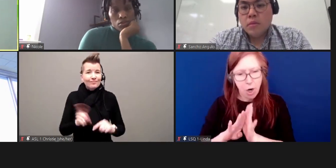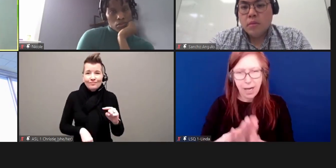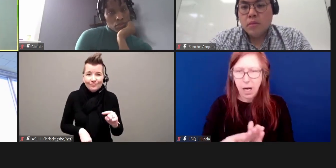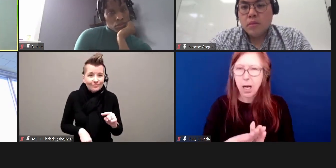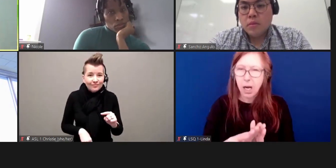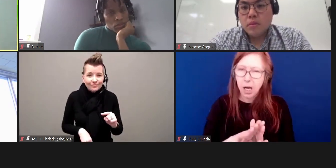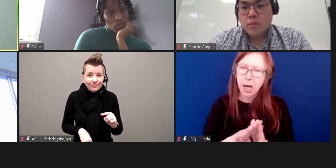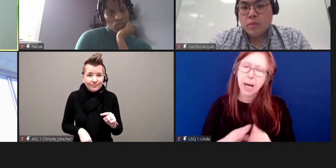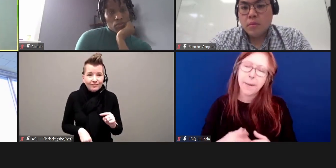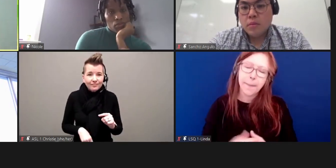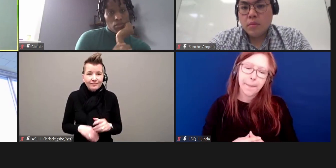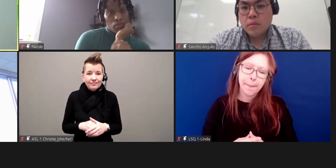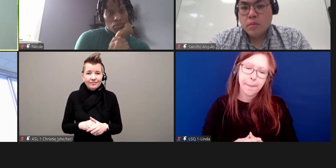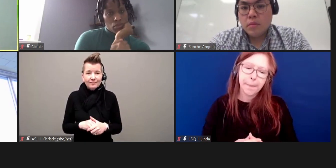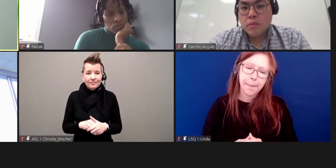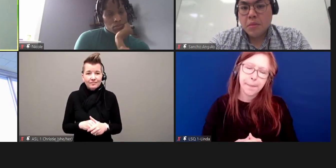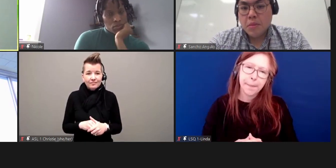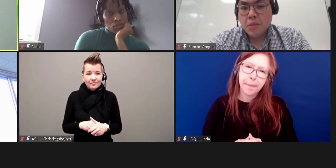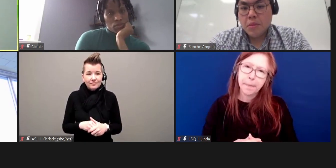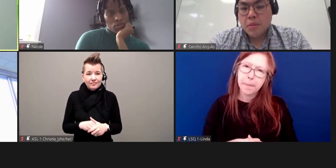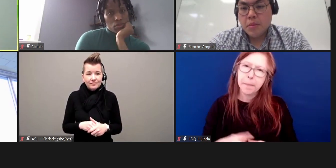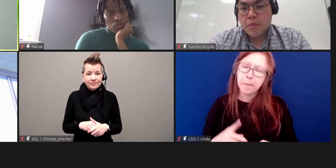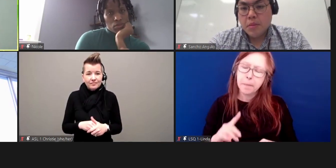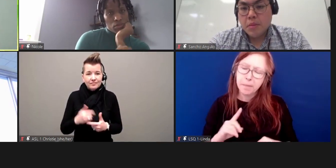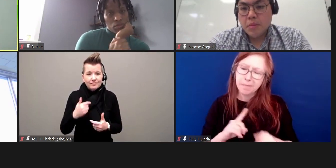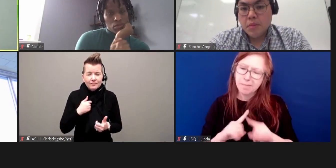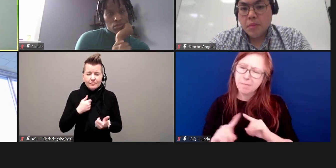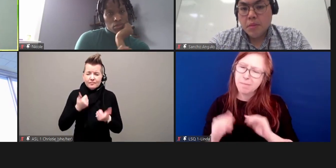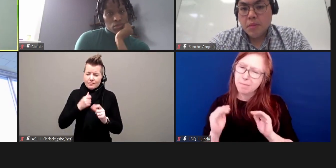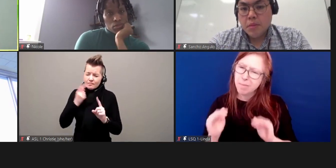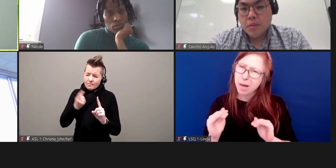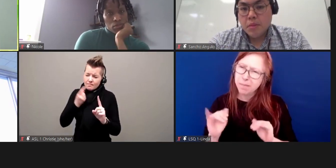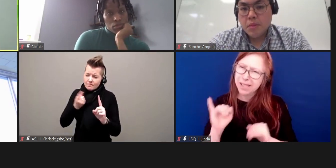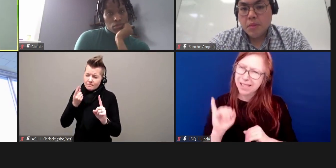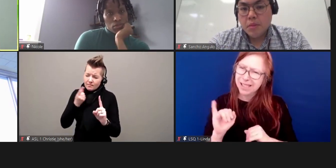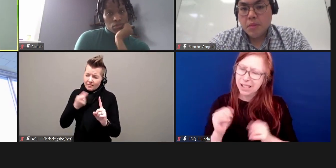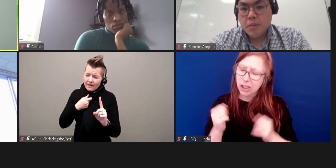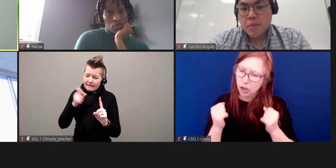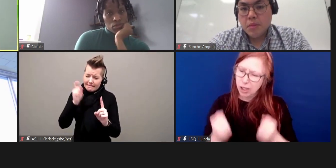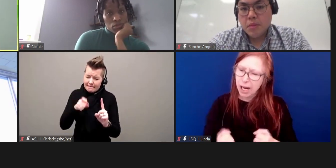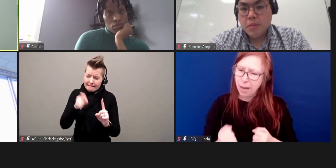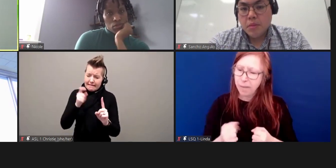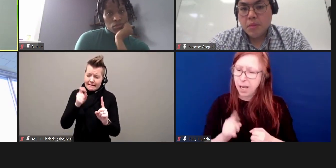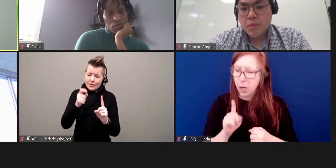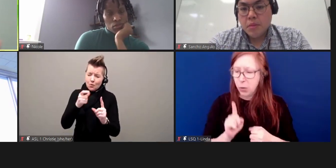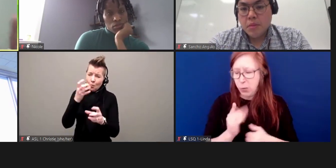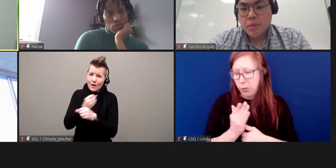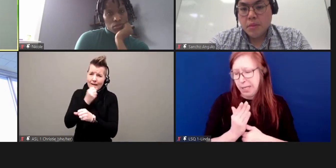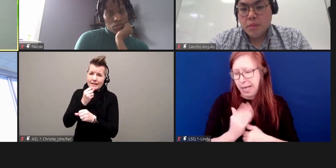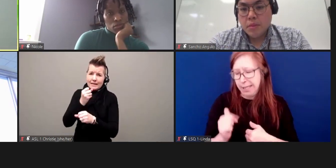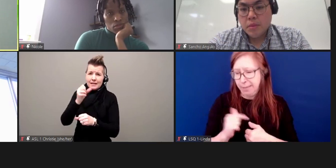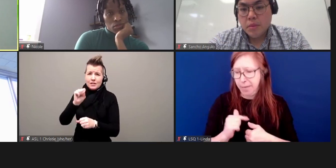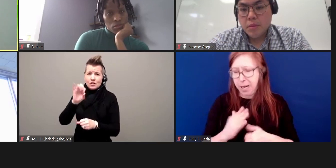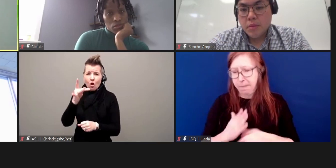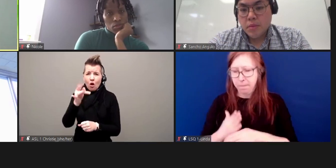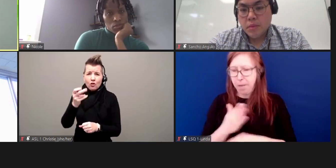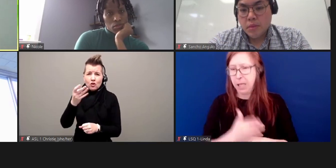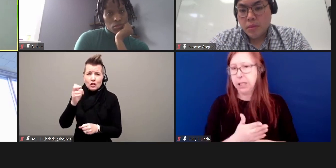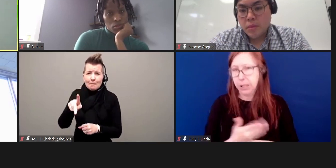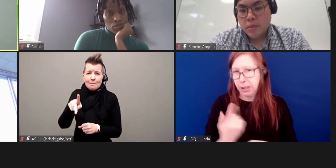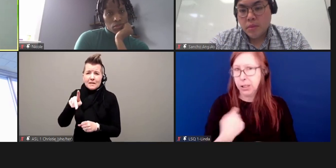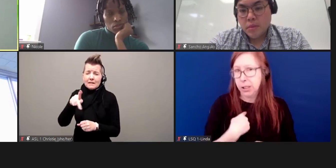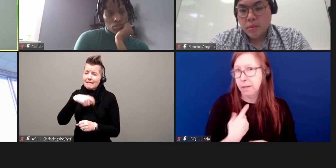si je pouvais passer à travers un aspect de tout cela, j'ai pu avoir ma bourse pour aller